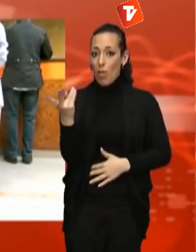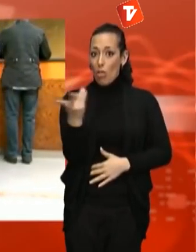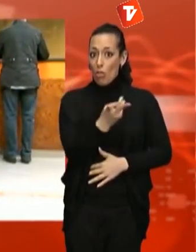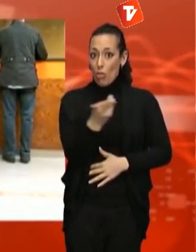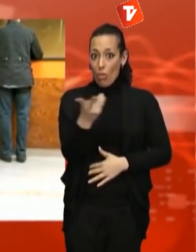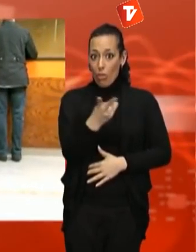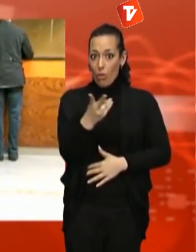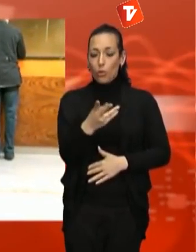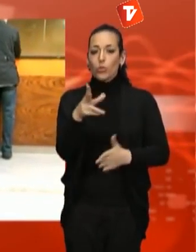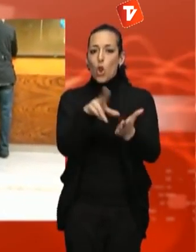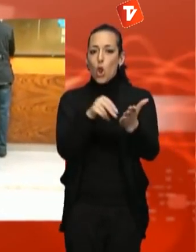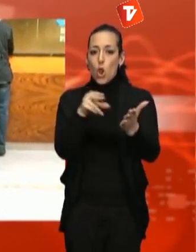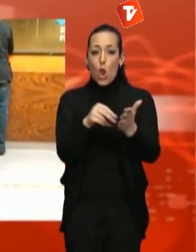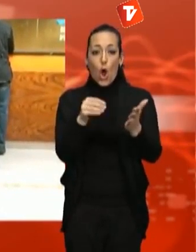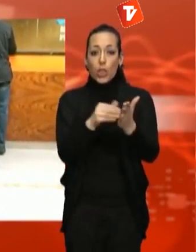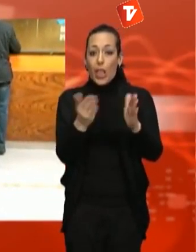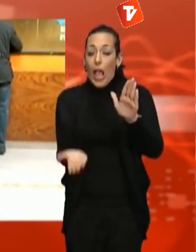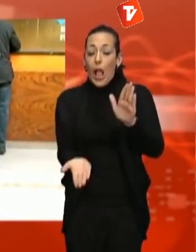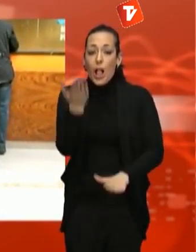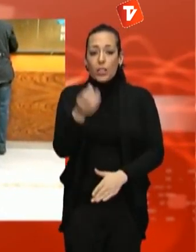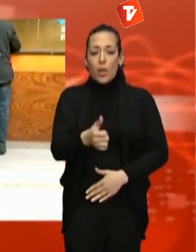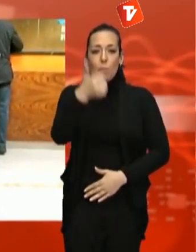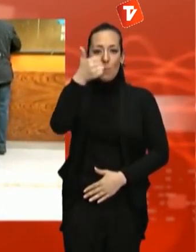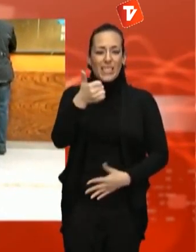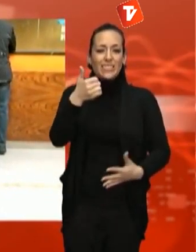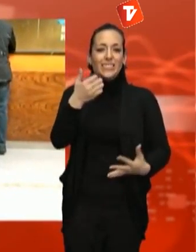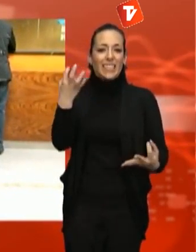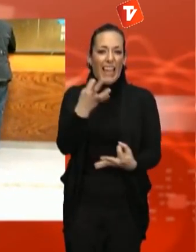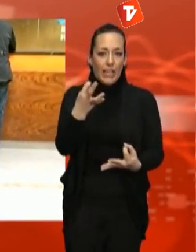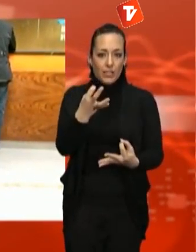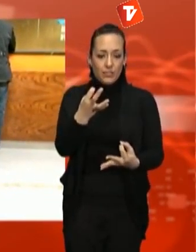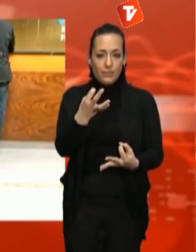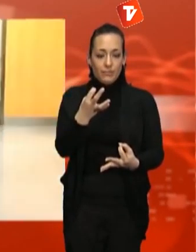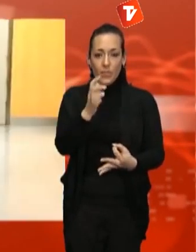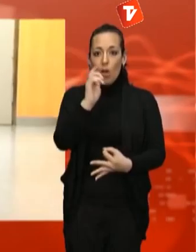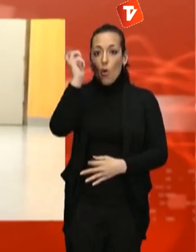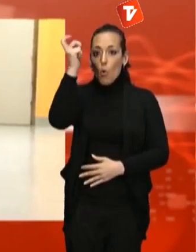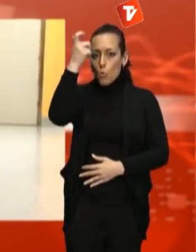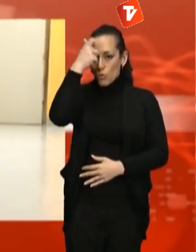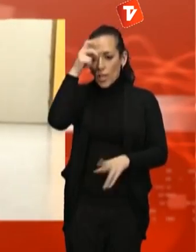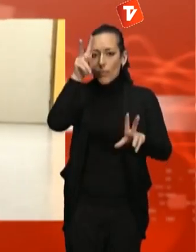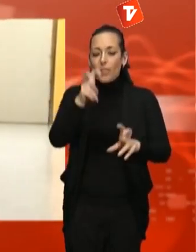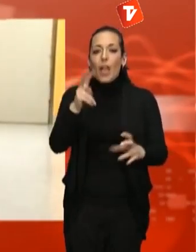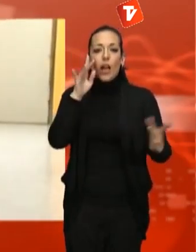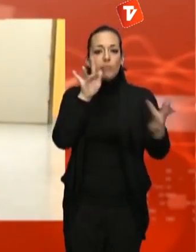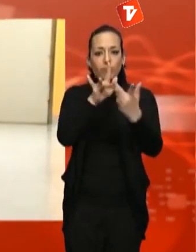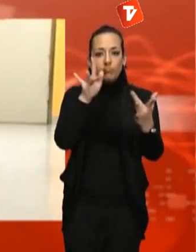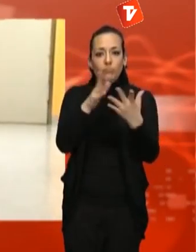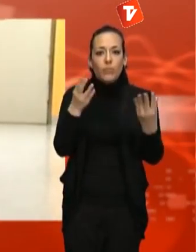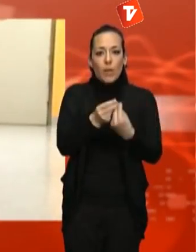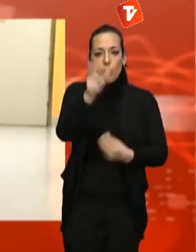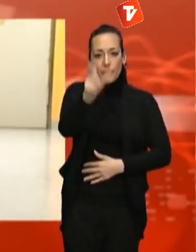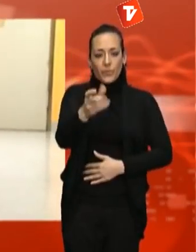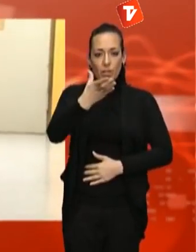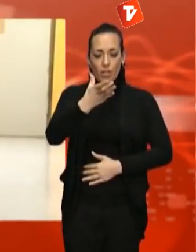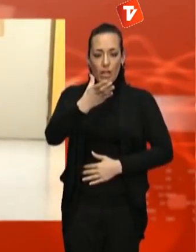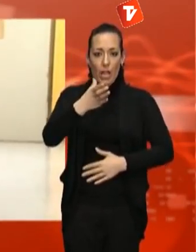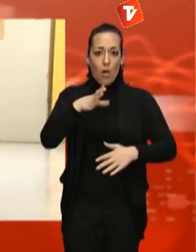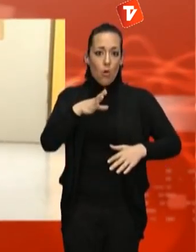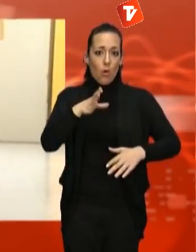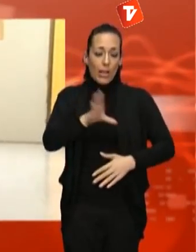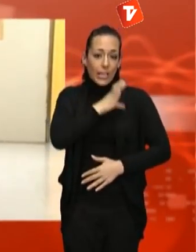és per al tracte personal rebut tant pel metge com per les infermeres i el personal d'admissions. També es valoren amb puntuacions al voltant de nou les